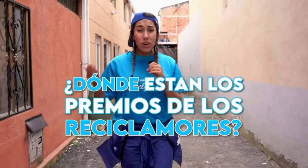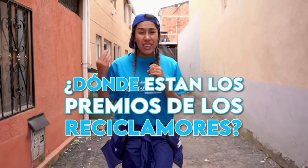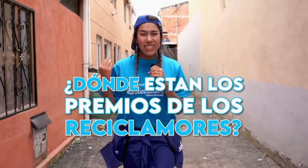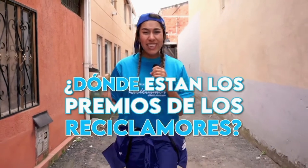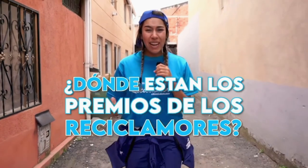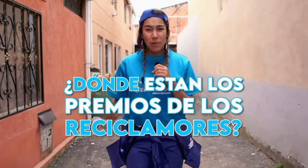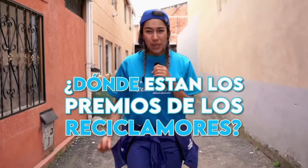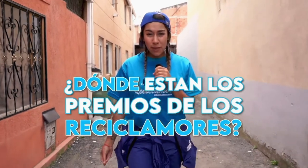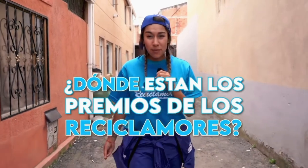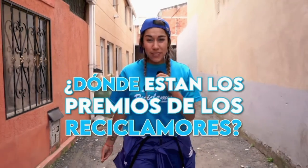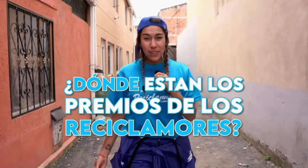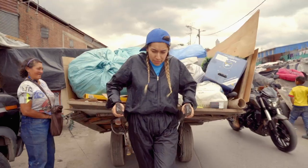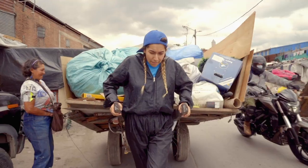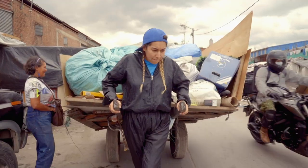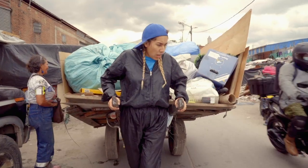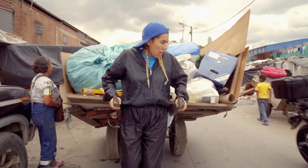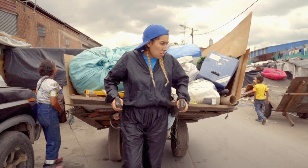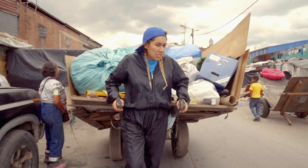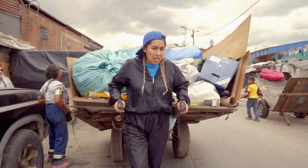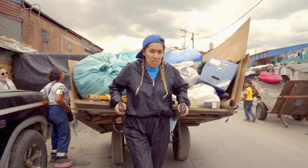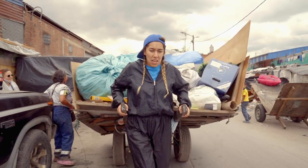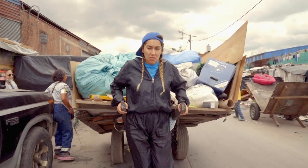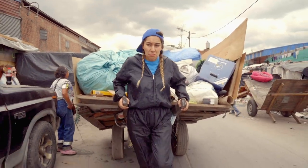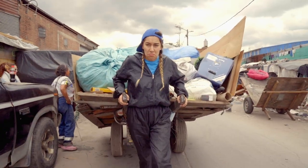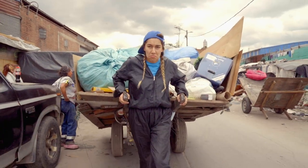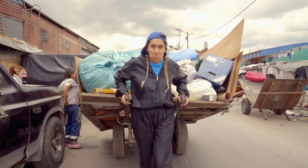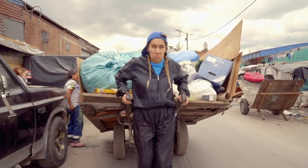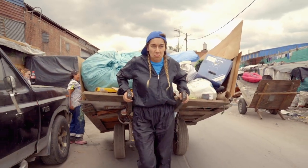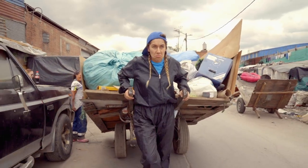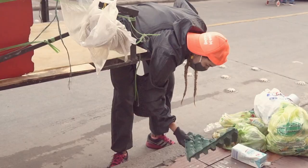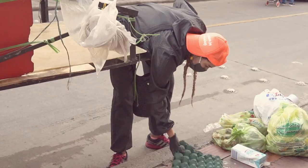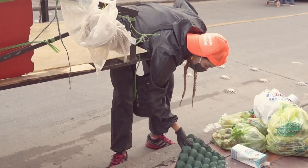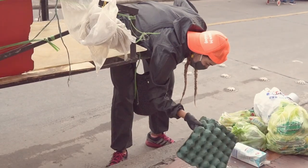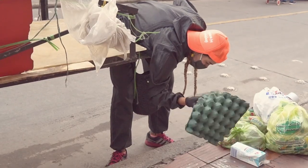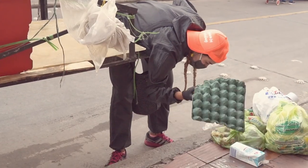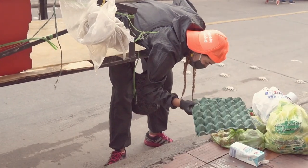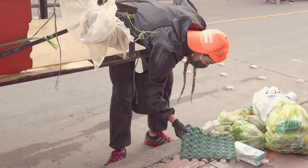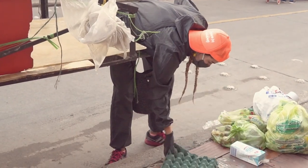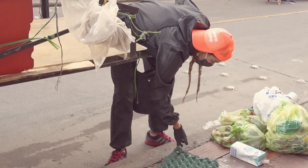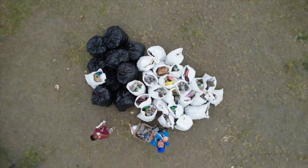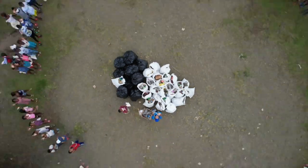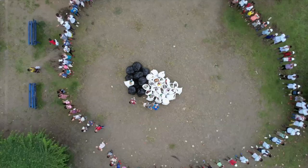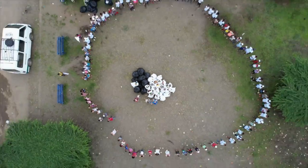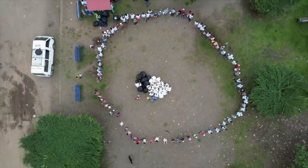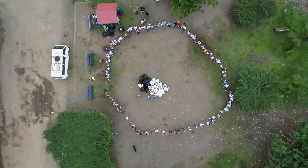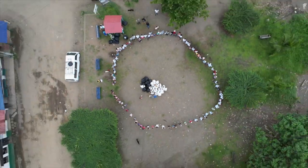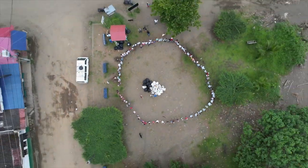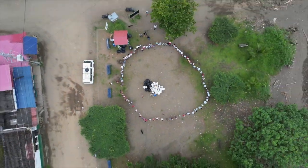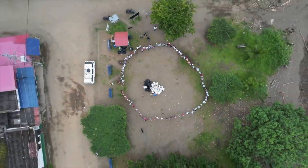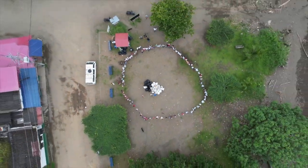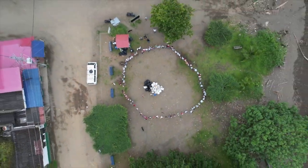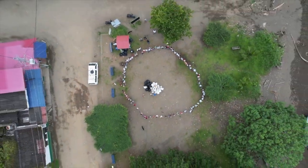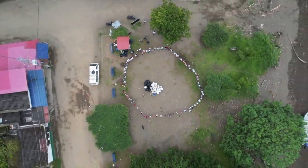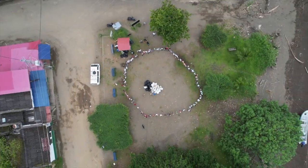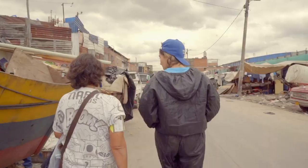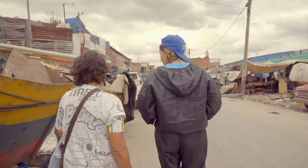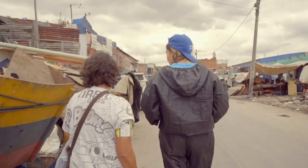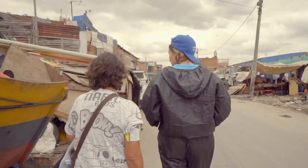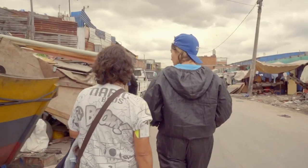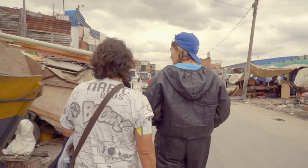los reciclamores de oficio? Y pues yo trabajando en el reciclaje me parece bacano poder brindar esos conocimientos a través de las redes,